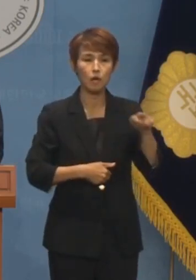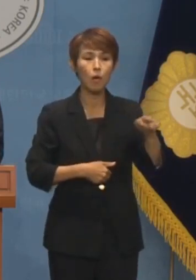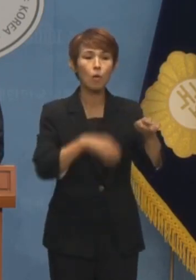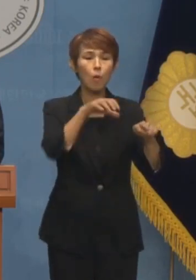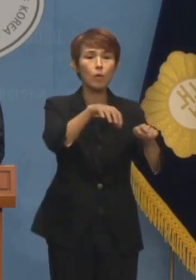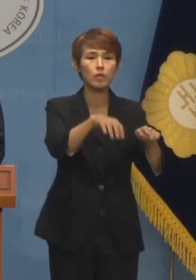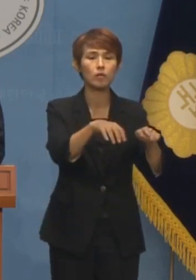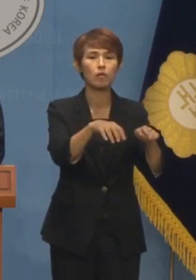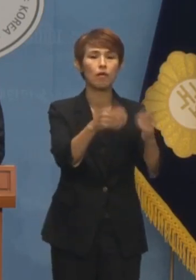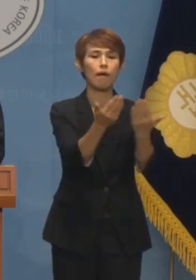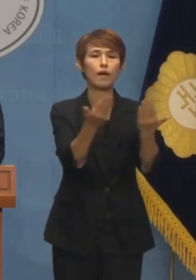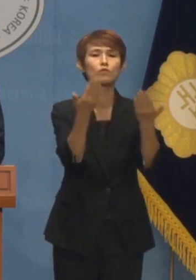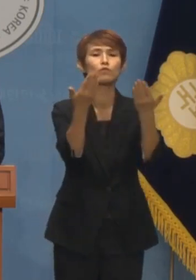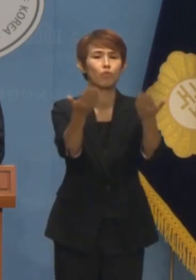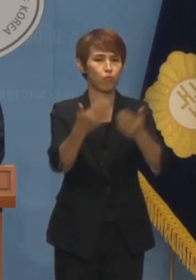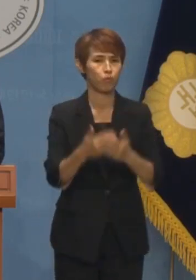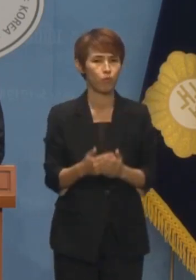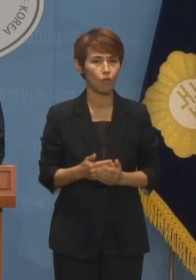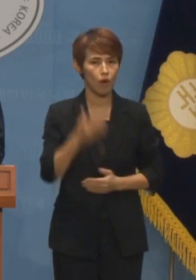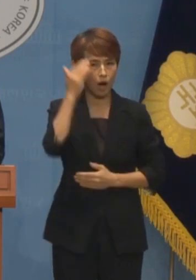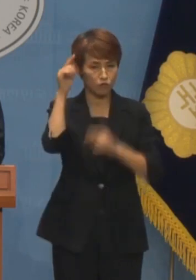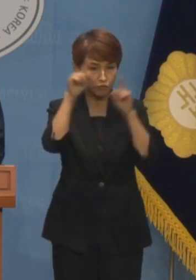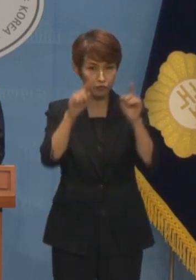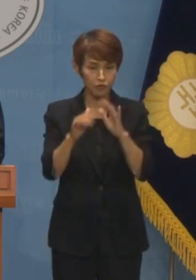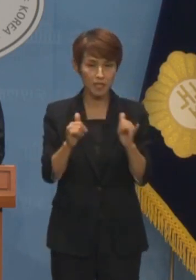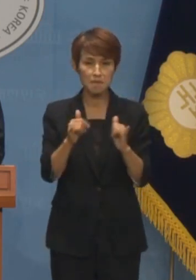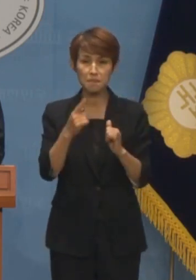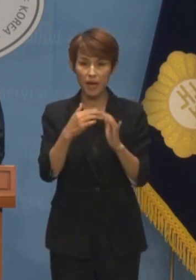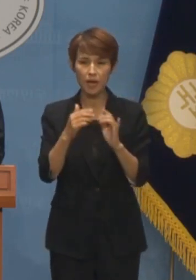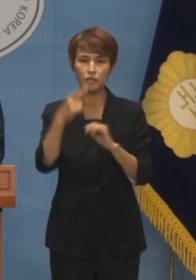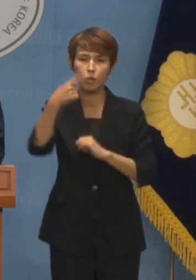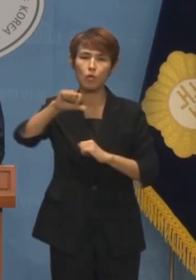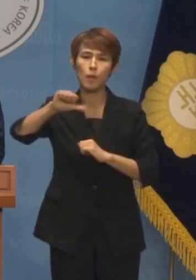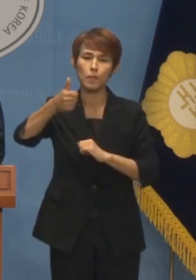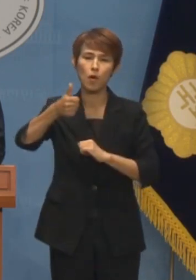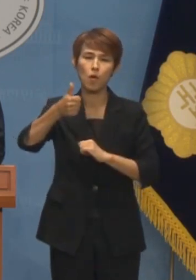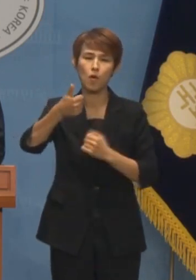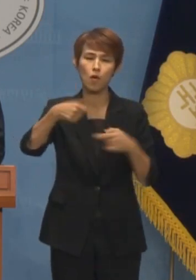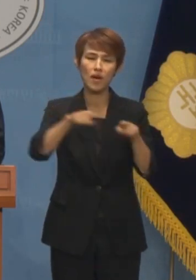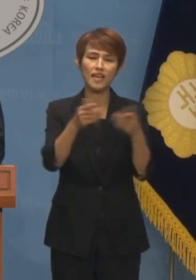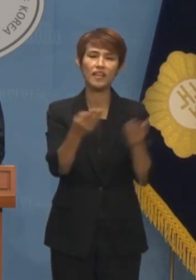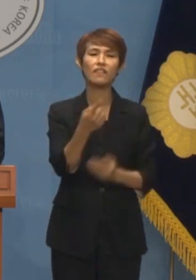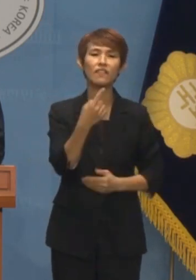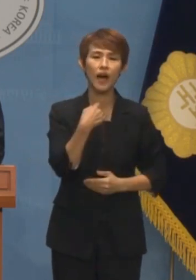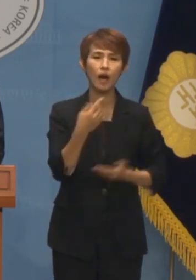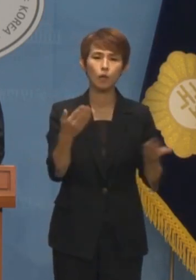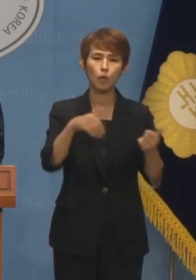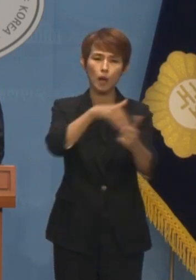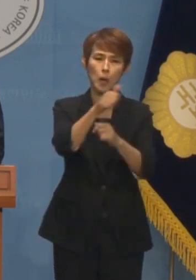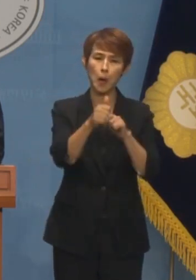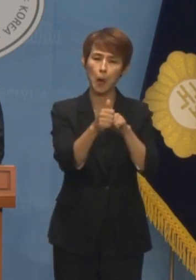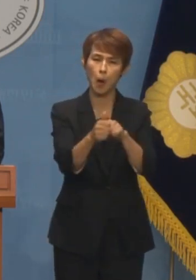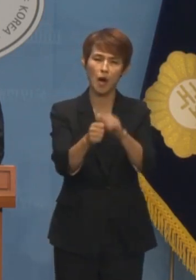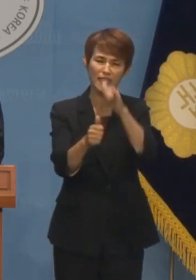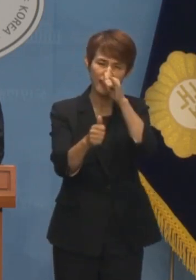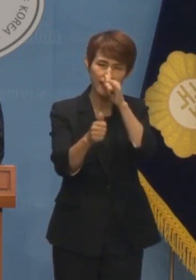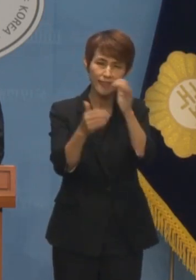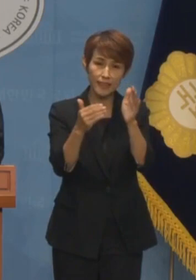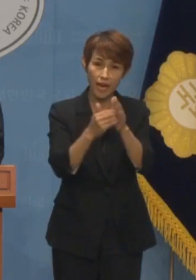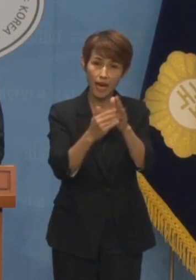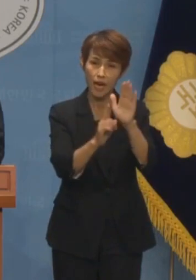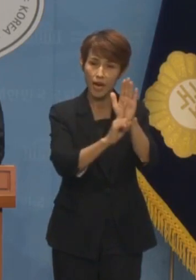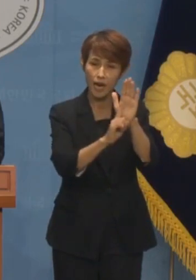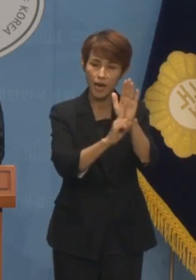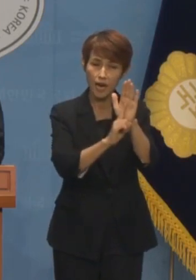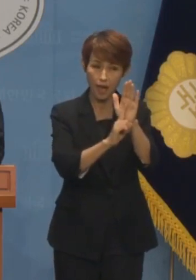전시를 하고 한반도 출신자가 1,500여 명 있었다는 점, 노동 환경의 가혹함을 소개하는 방안 등을